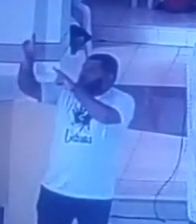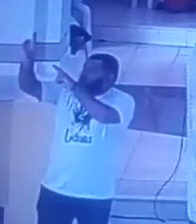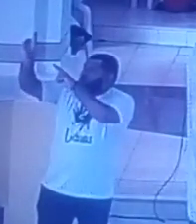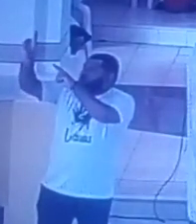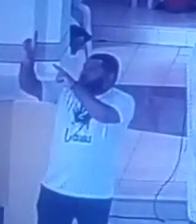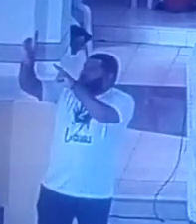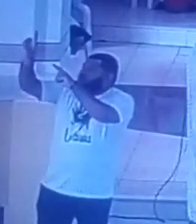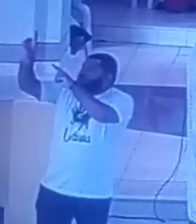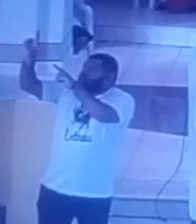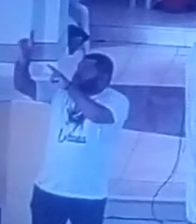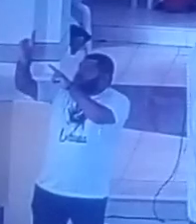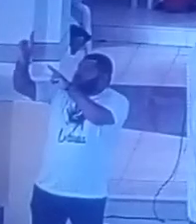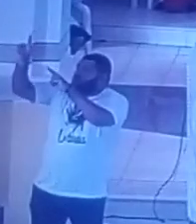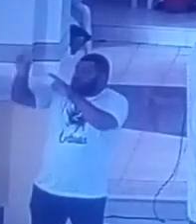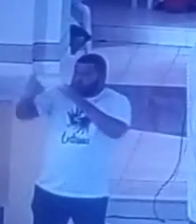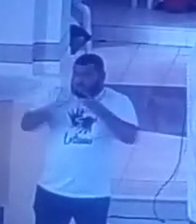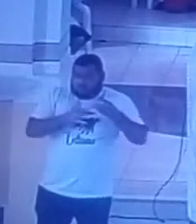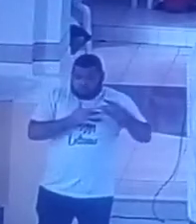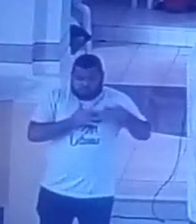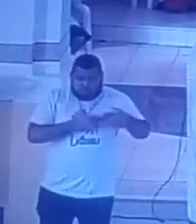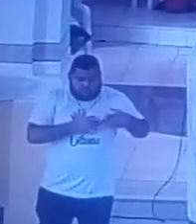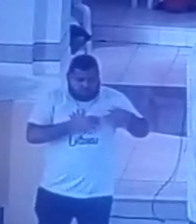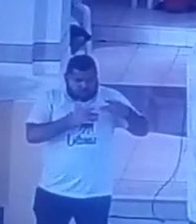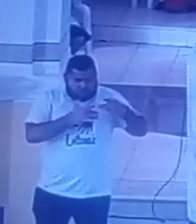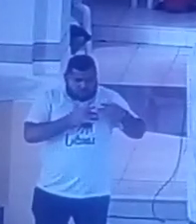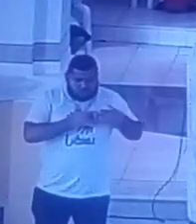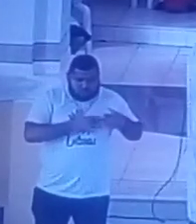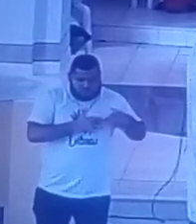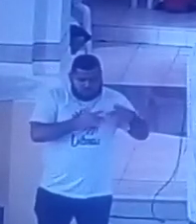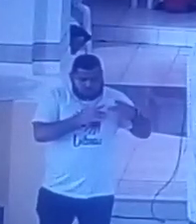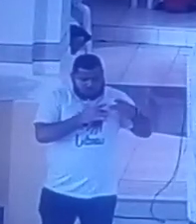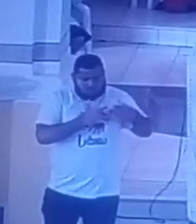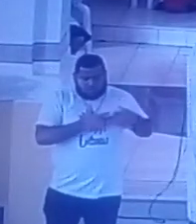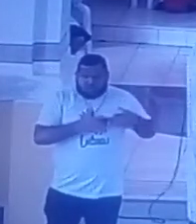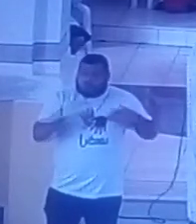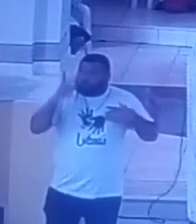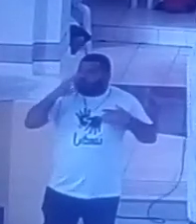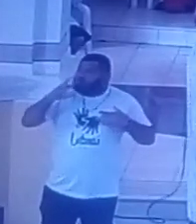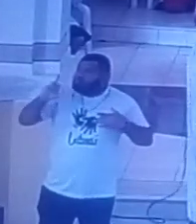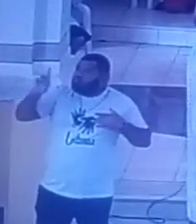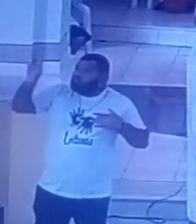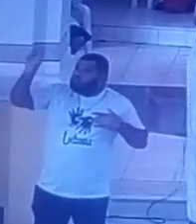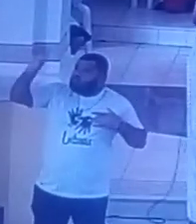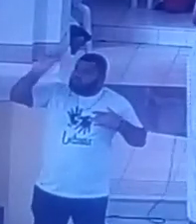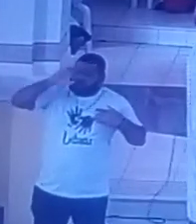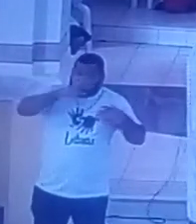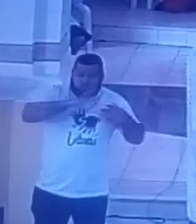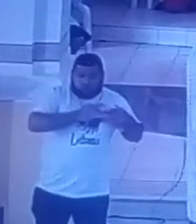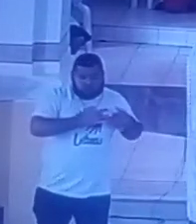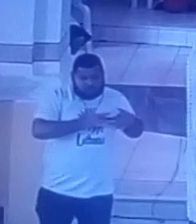senhor tende piedade ó senhor tende